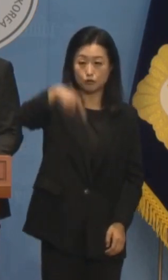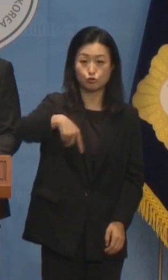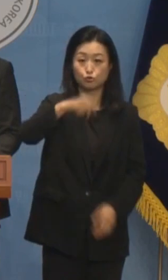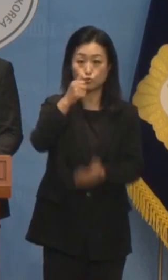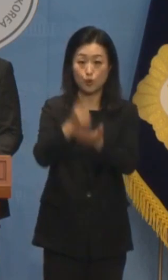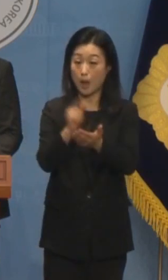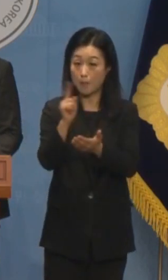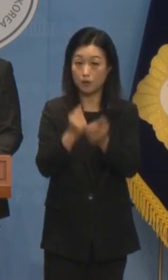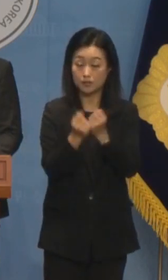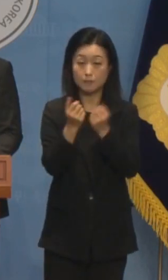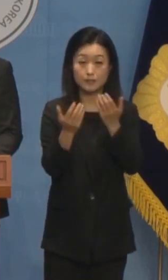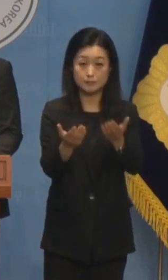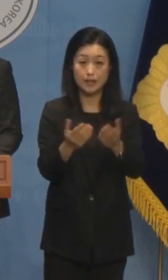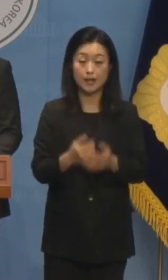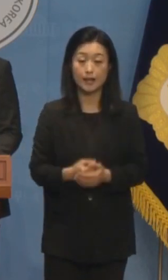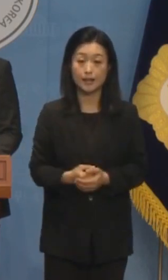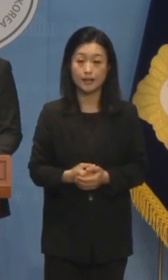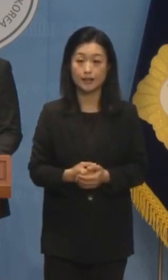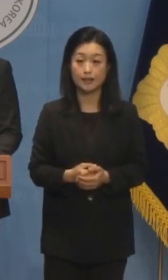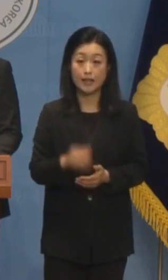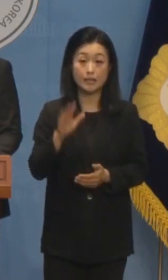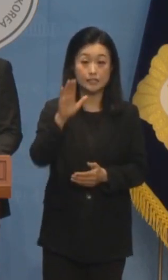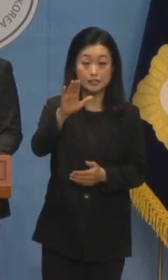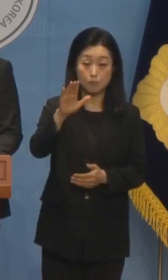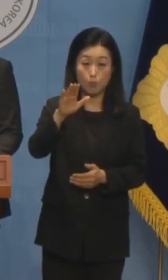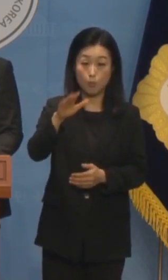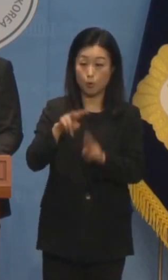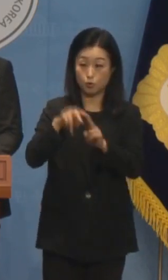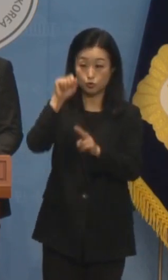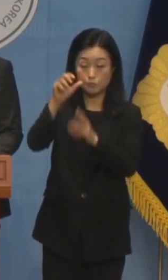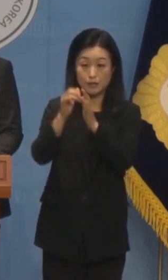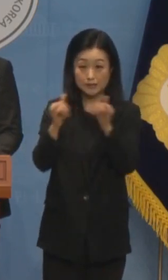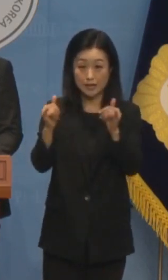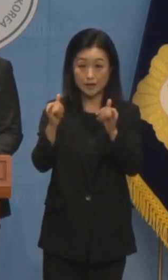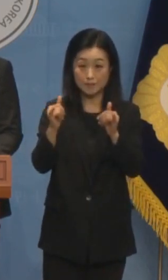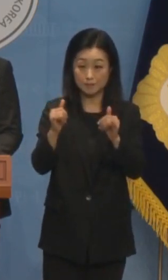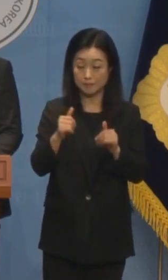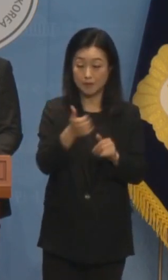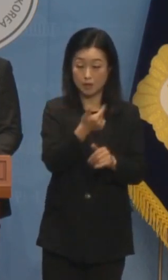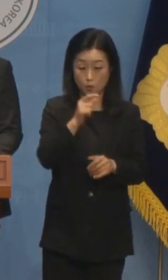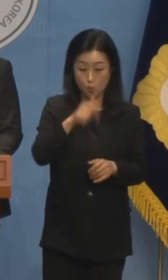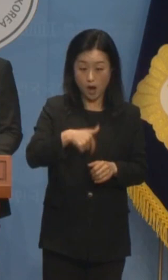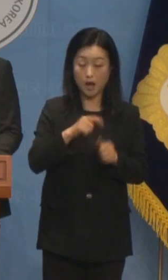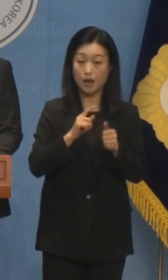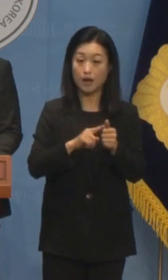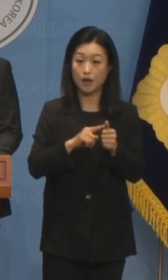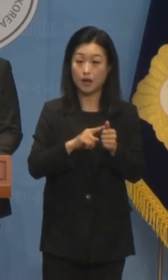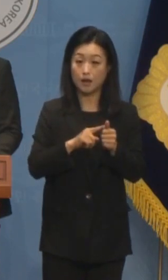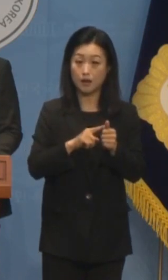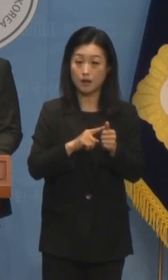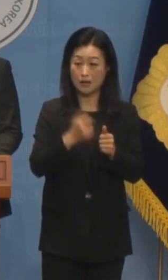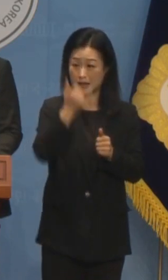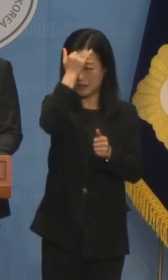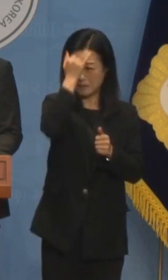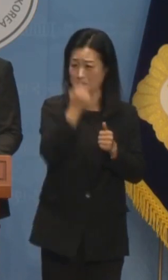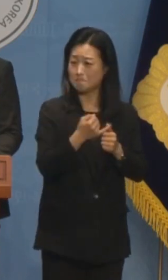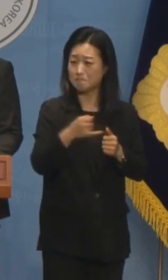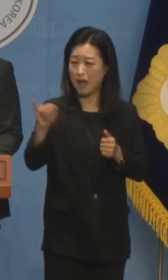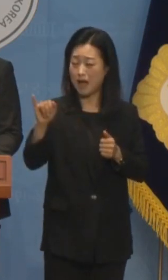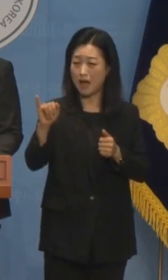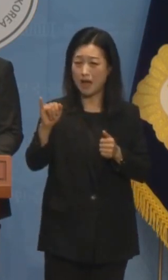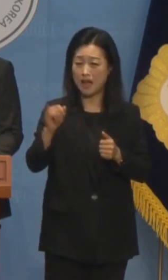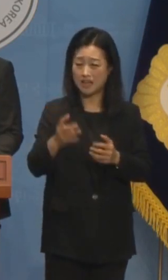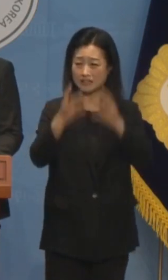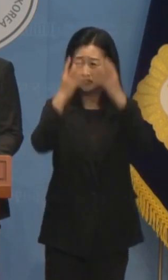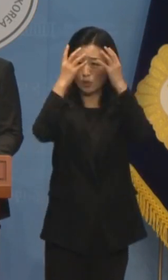설명해드리겠습니다. 심지어 진보진영에서조차도 광노현 예비후보를 부도덕한